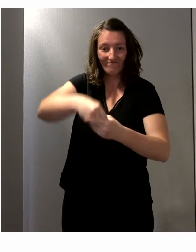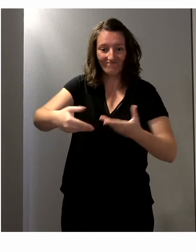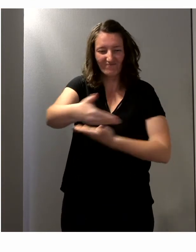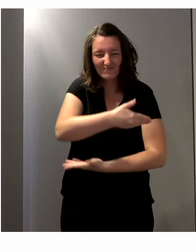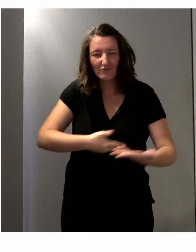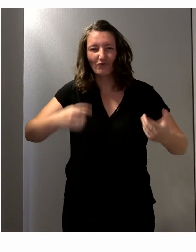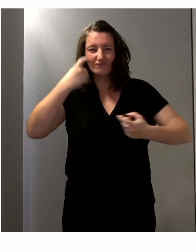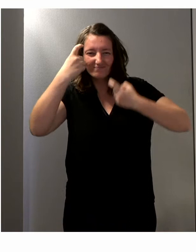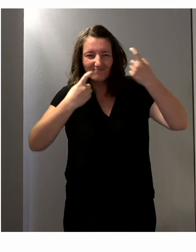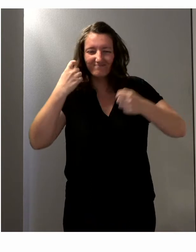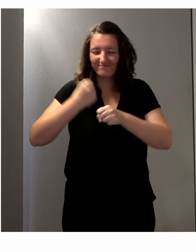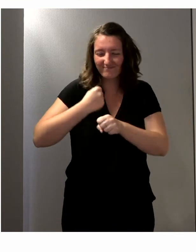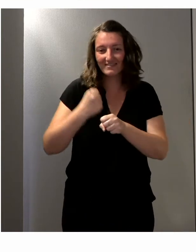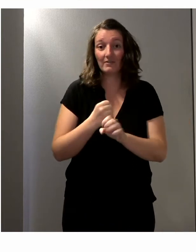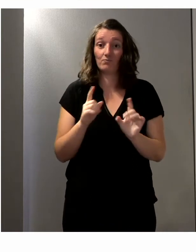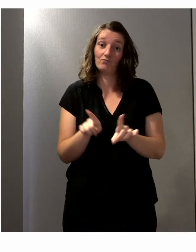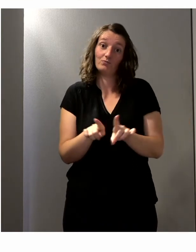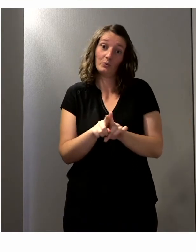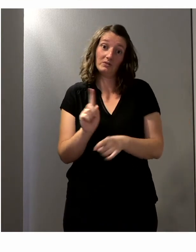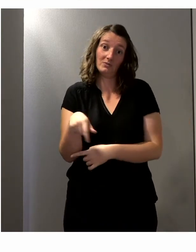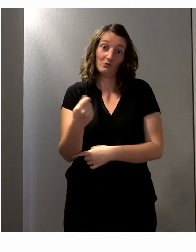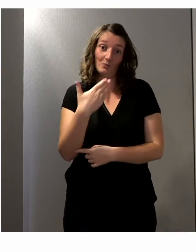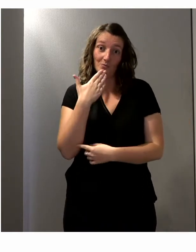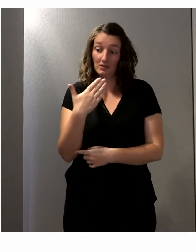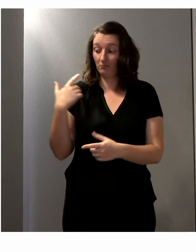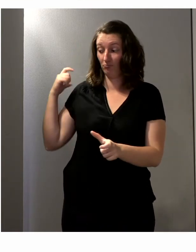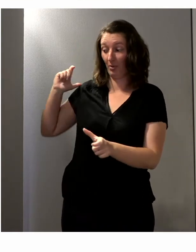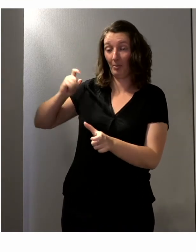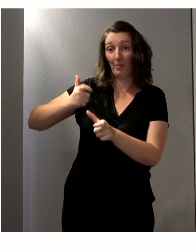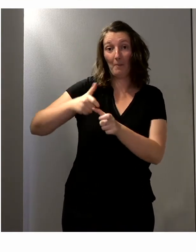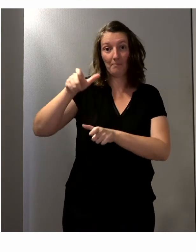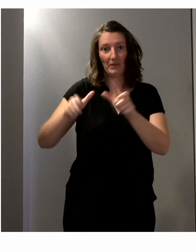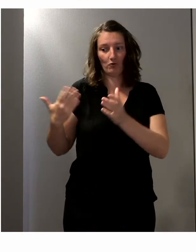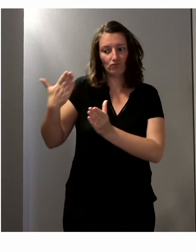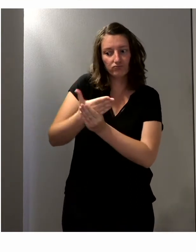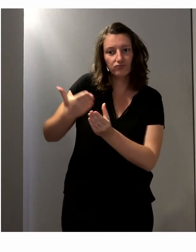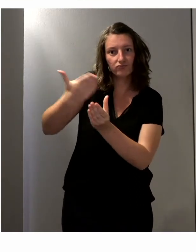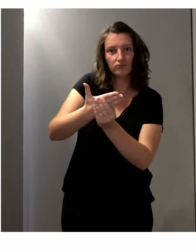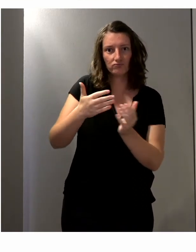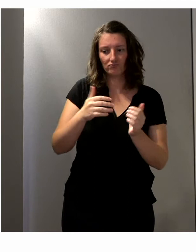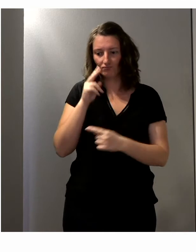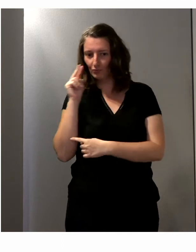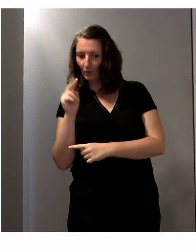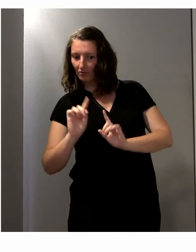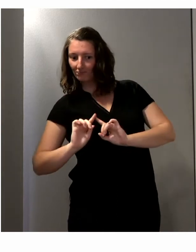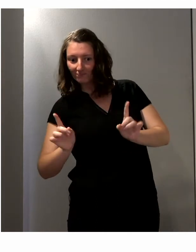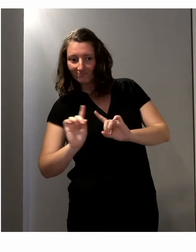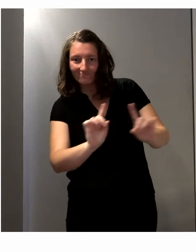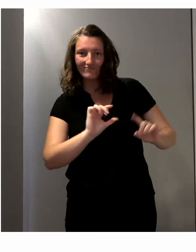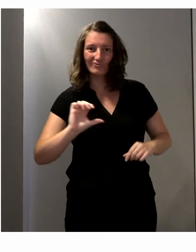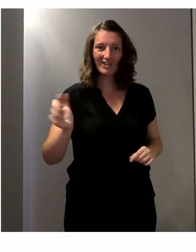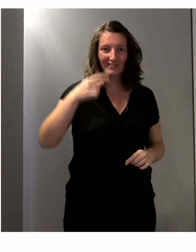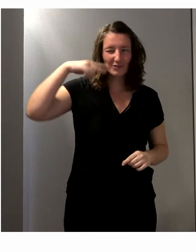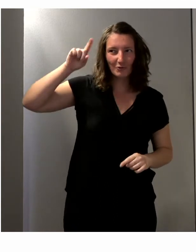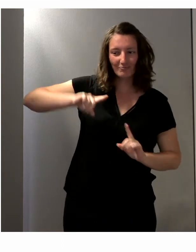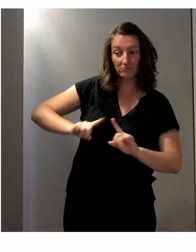et puis un grand merci également aux différents intervenants qui, sous des angles très très différents, ont tenu des